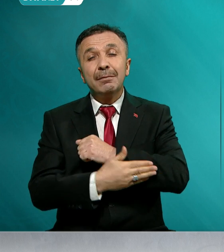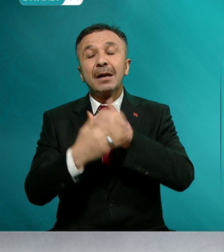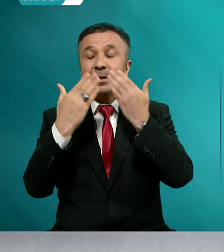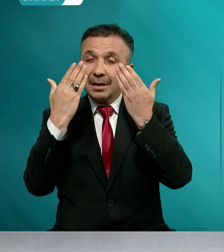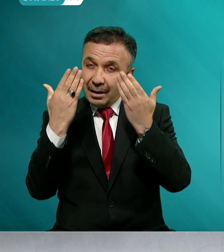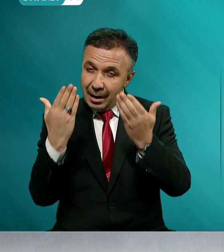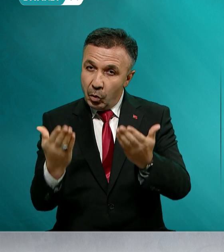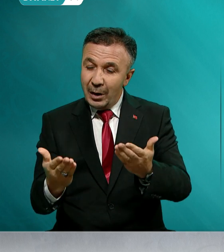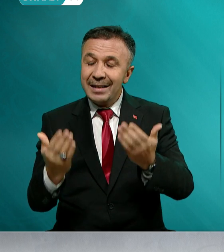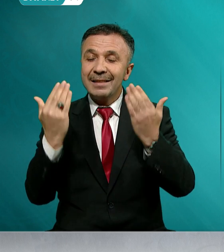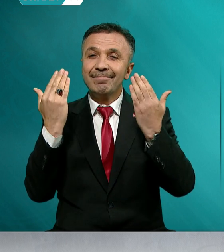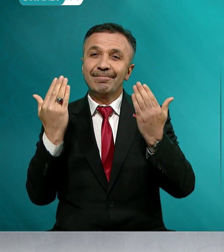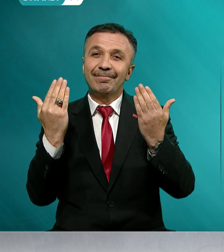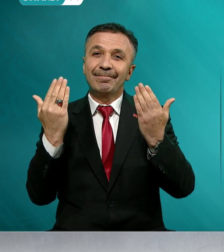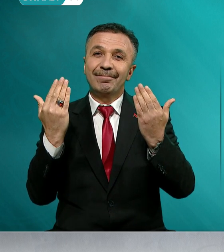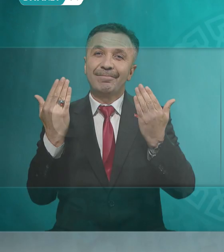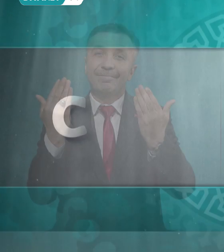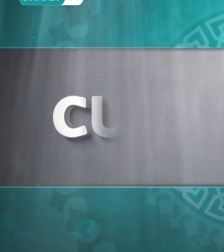kabul buyursun